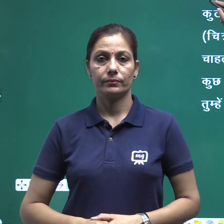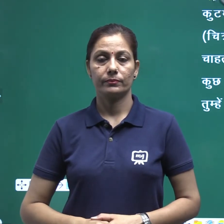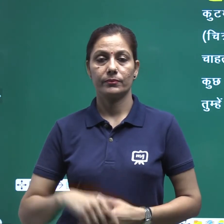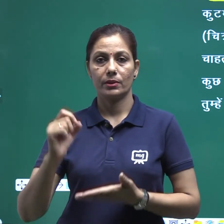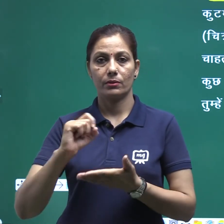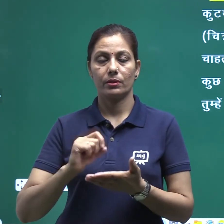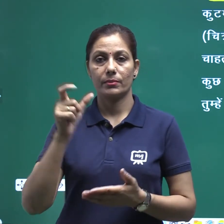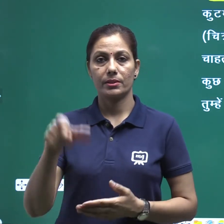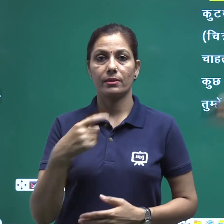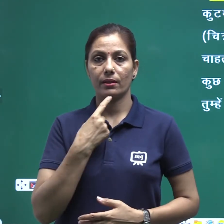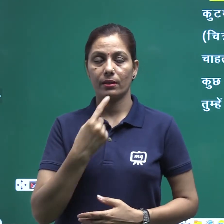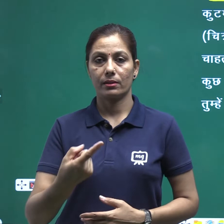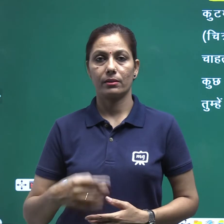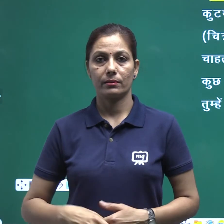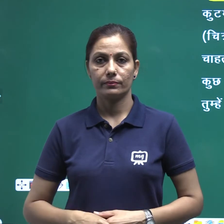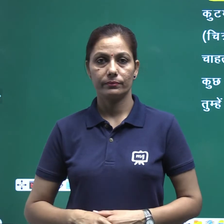लेखक कहते हैं कि